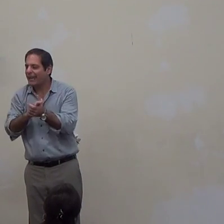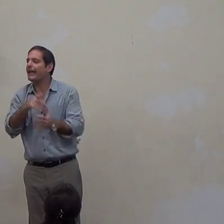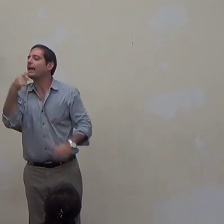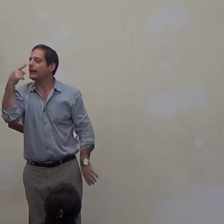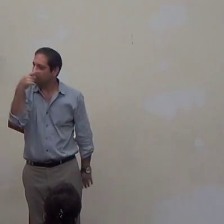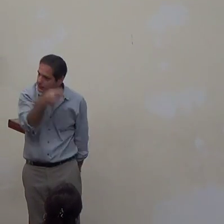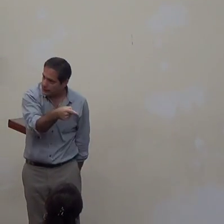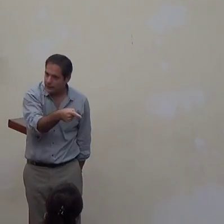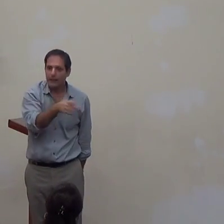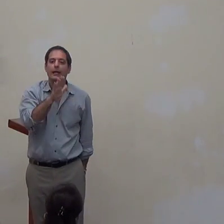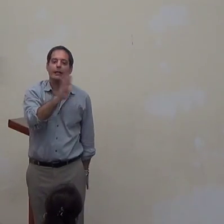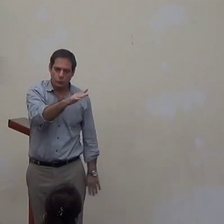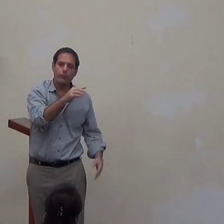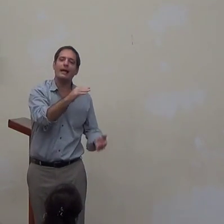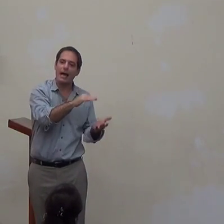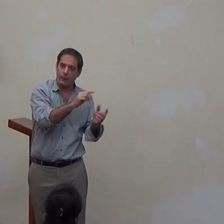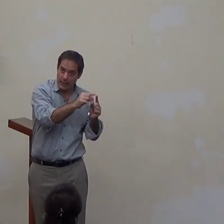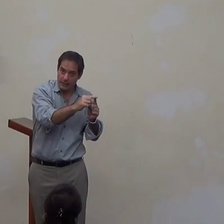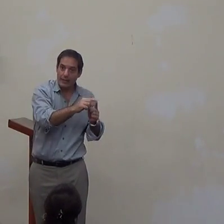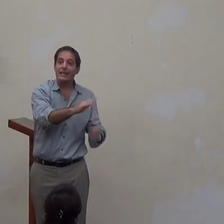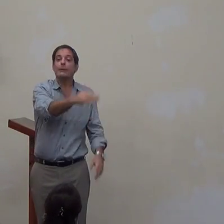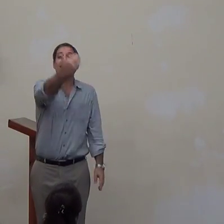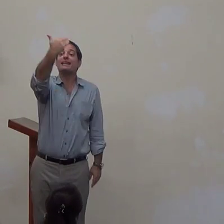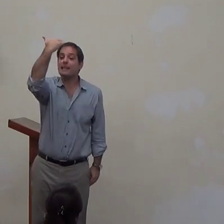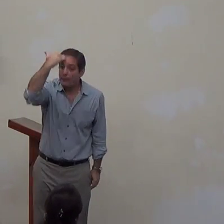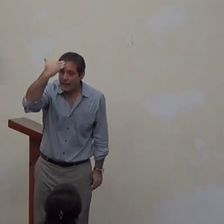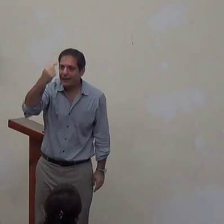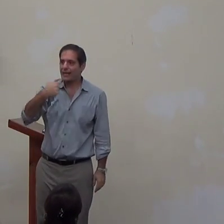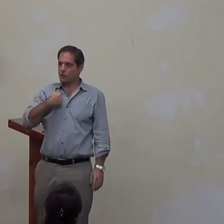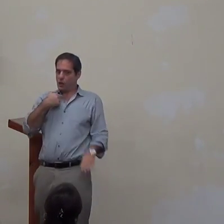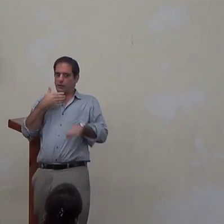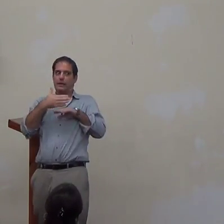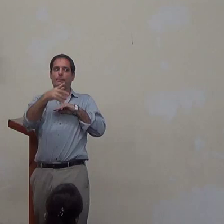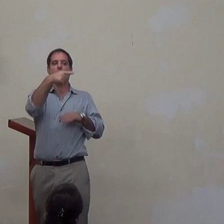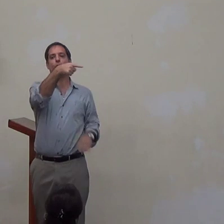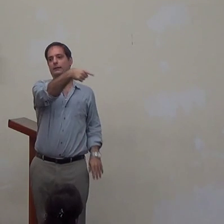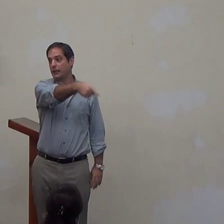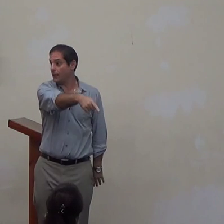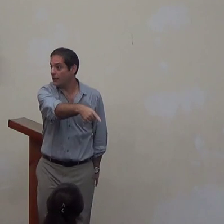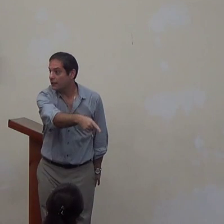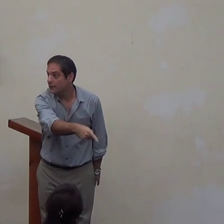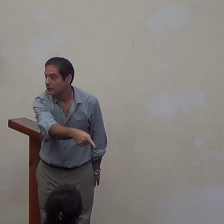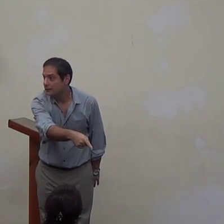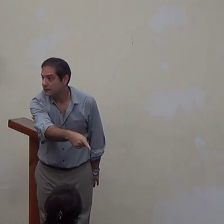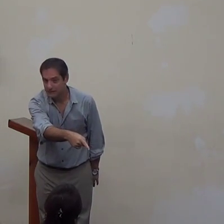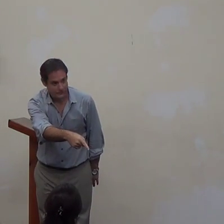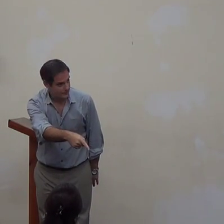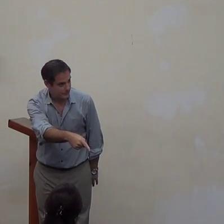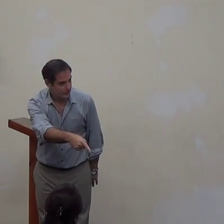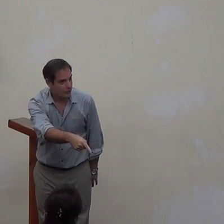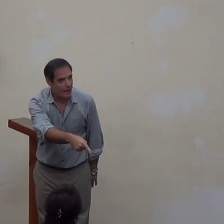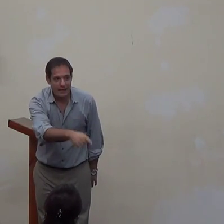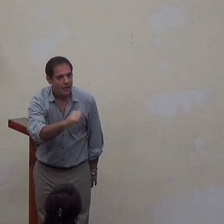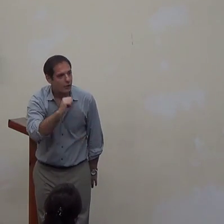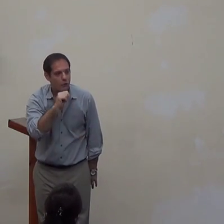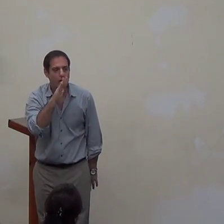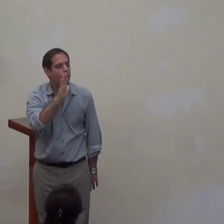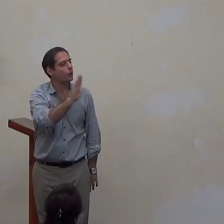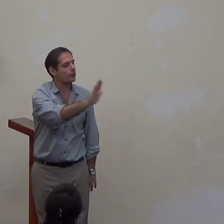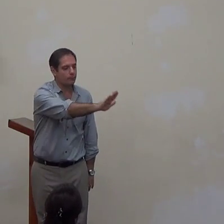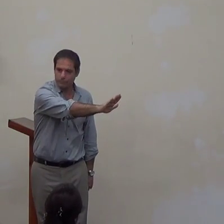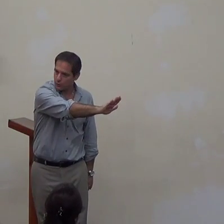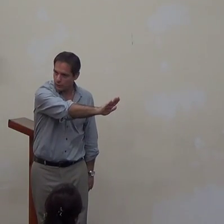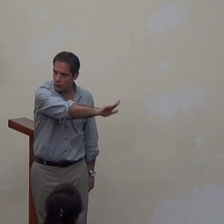van a creer en ti, en tu palabra, y van a saber que yo te envío a ti. ¿Ok? No